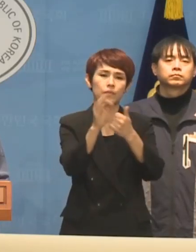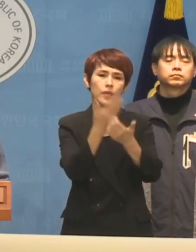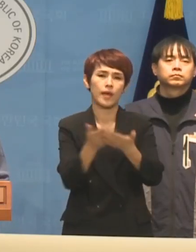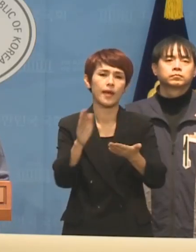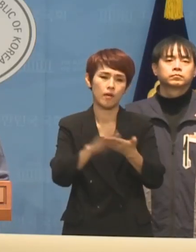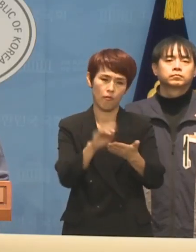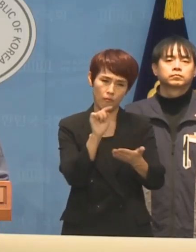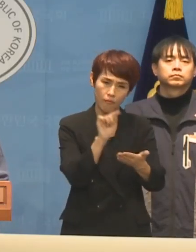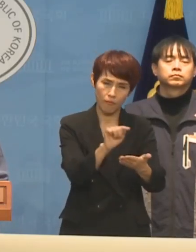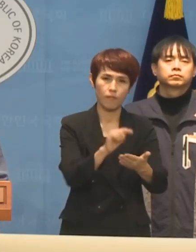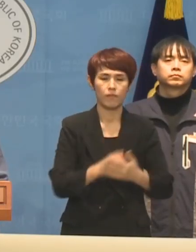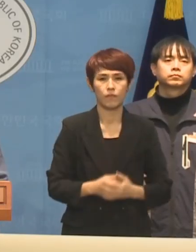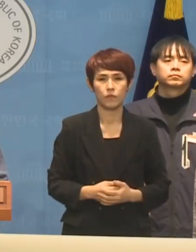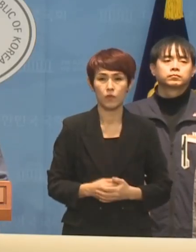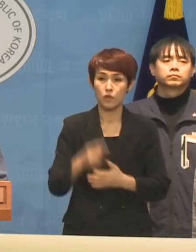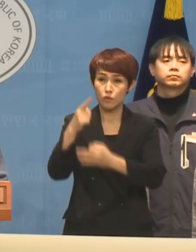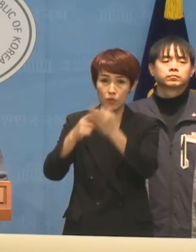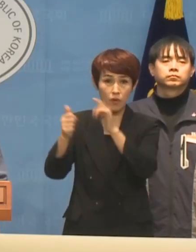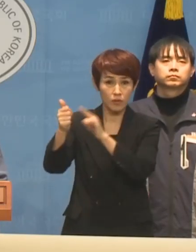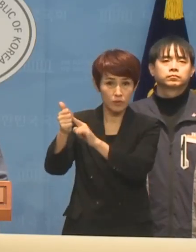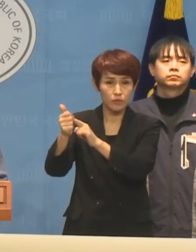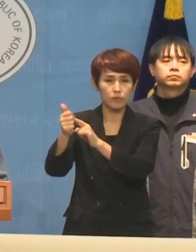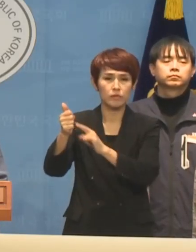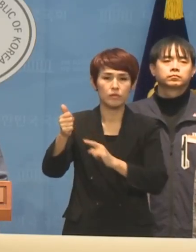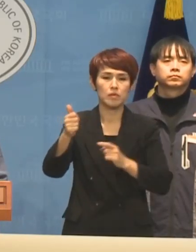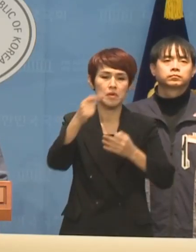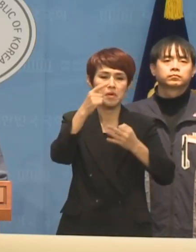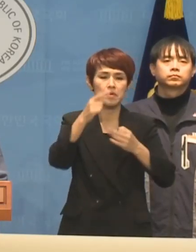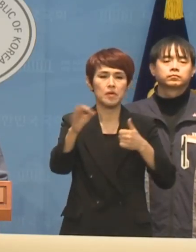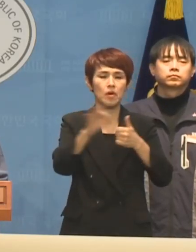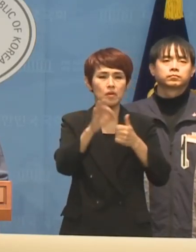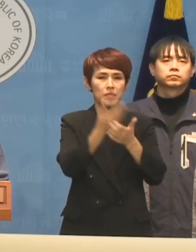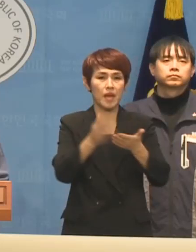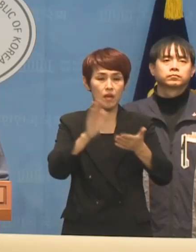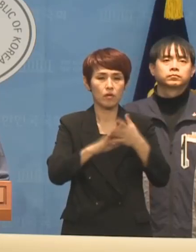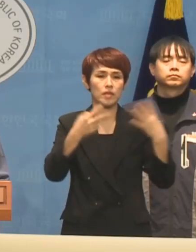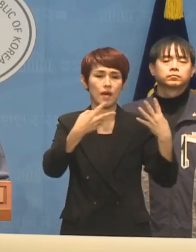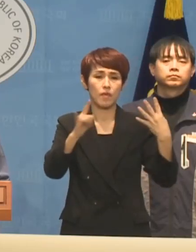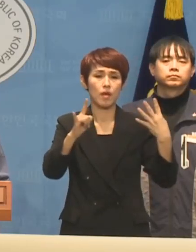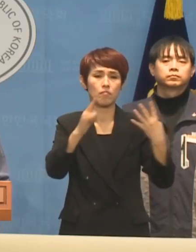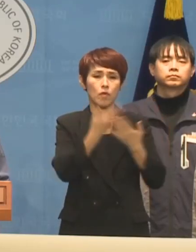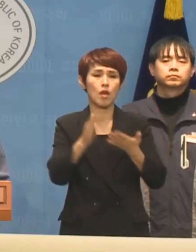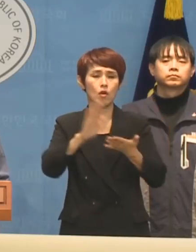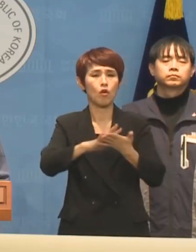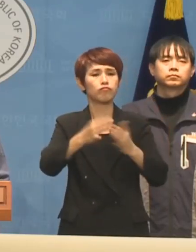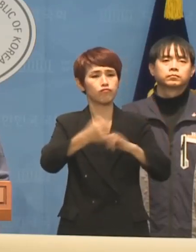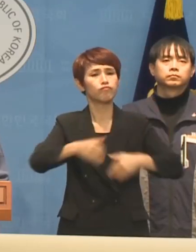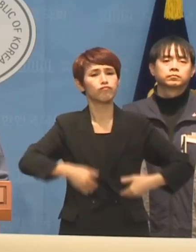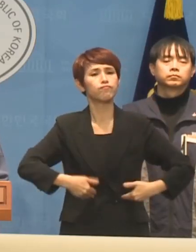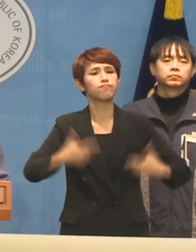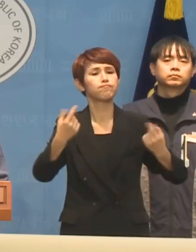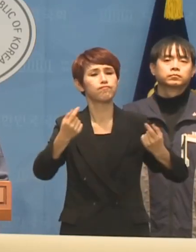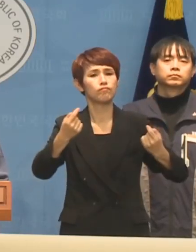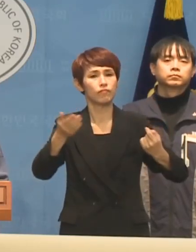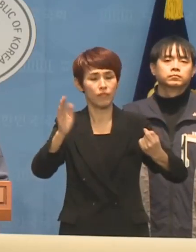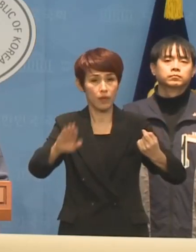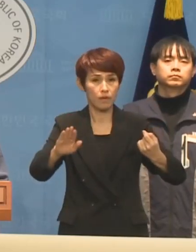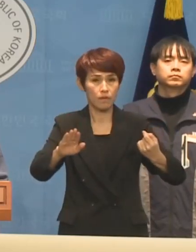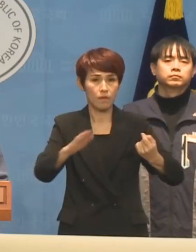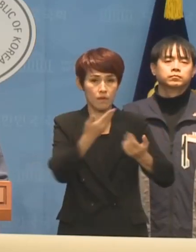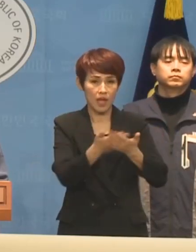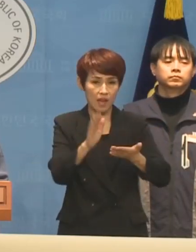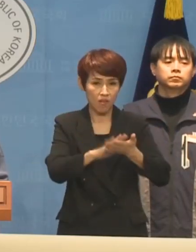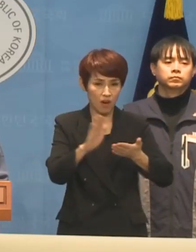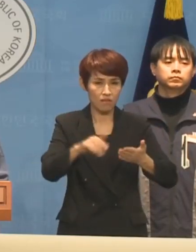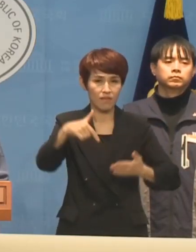연금개혁입니다. 윤석열은 국정과제 중 연금개혁을 4대 개혁 과제의 하나로 꼽았지만 개혁이 아닌 개혁을